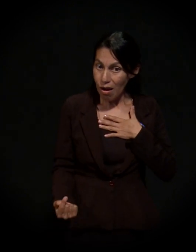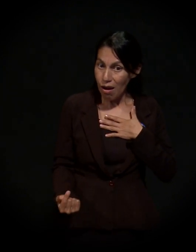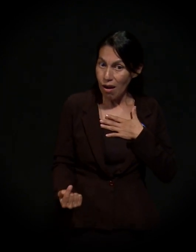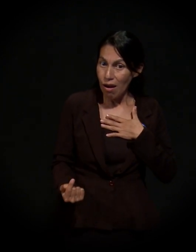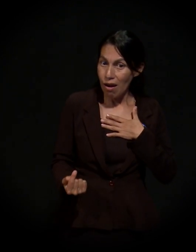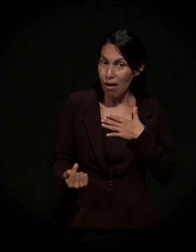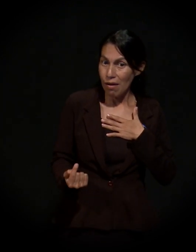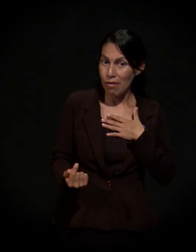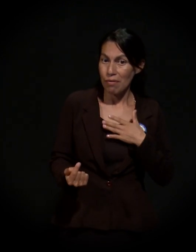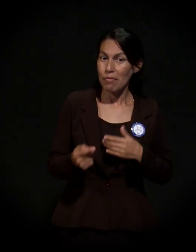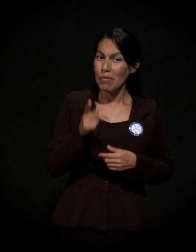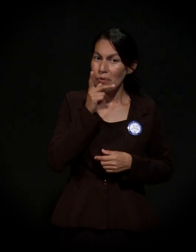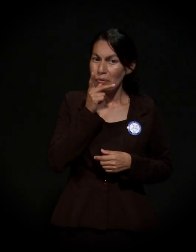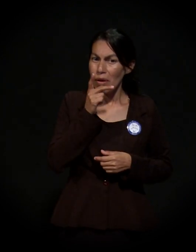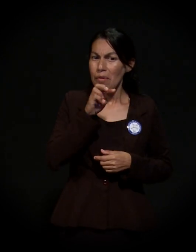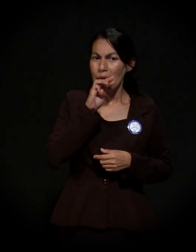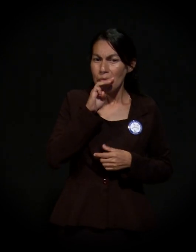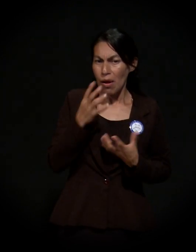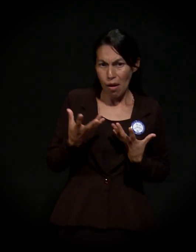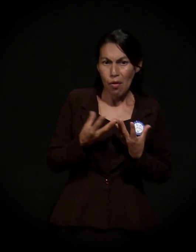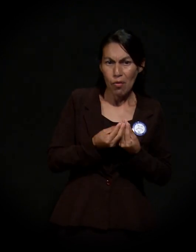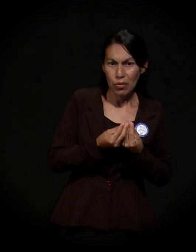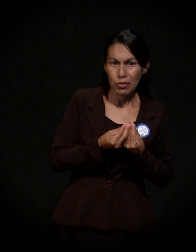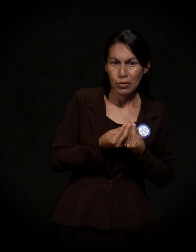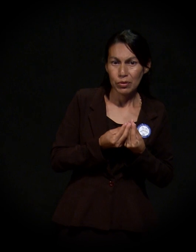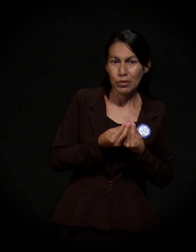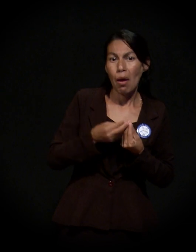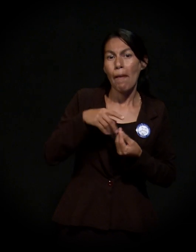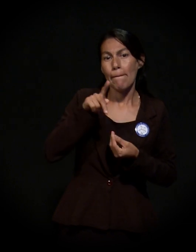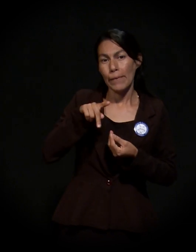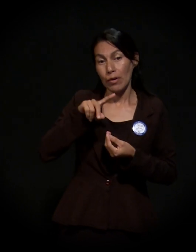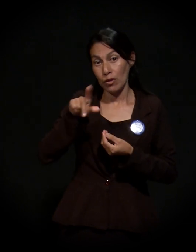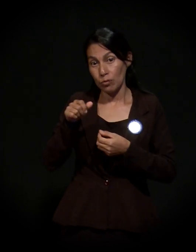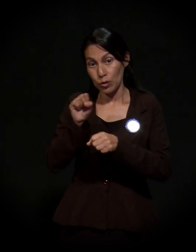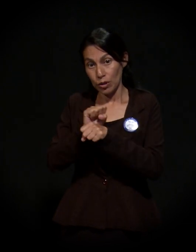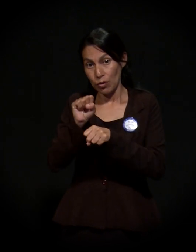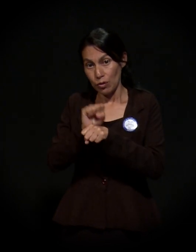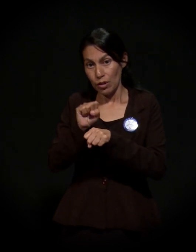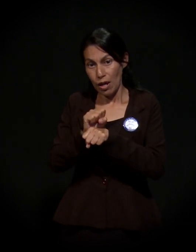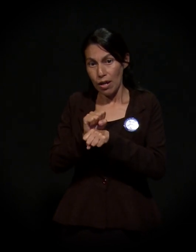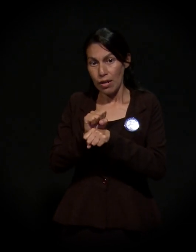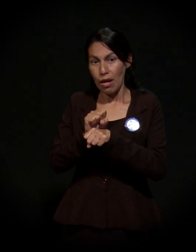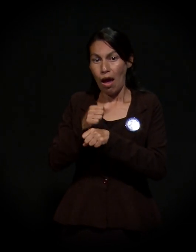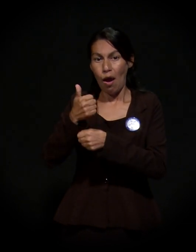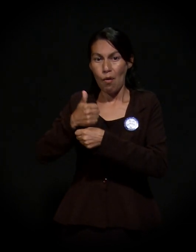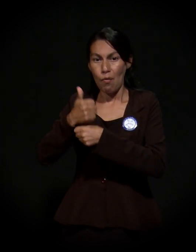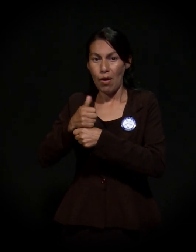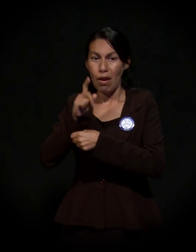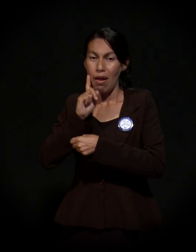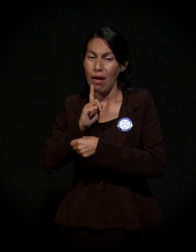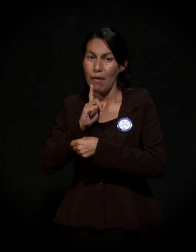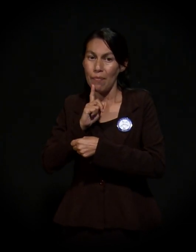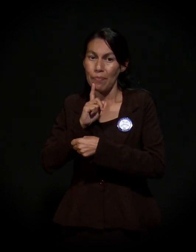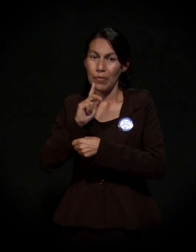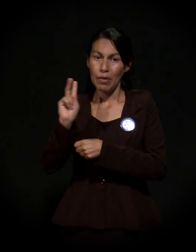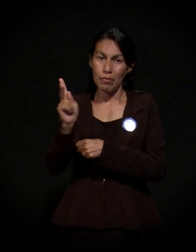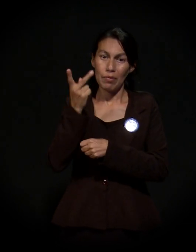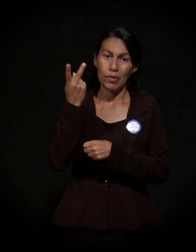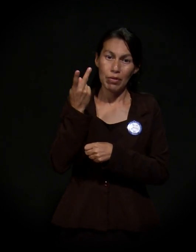a partir de la secundaria fui con mi abuela. En preparatoria vine a